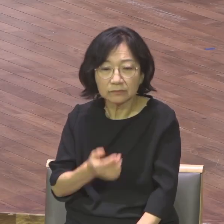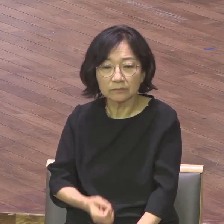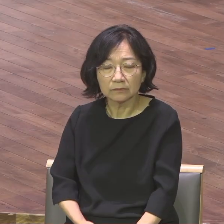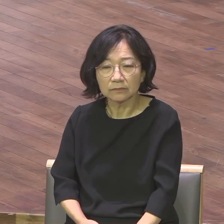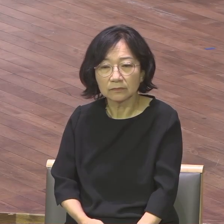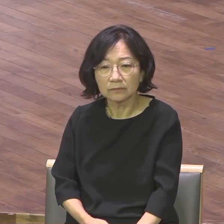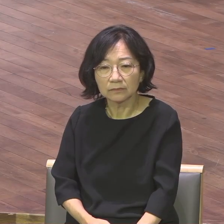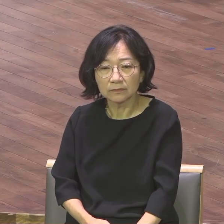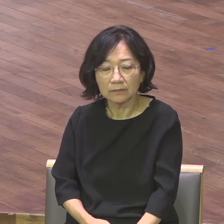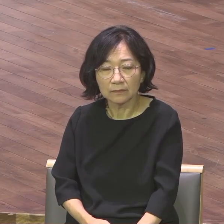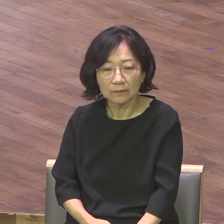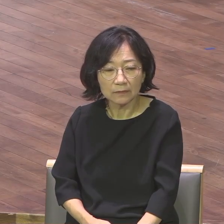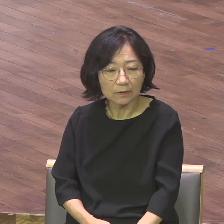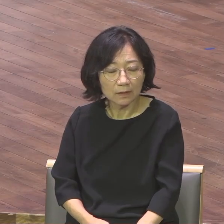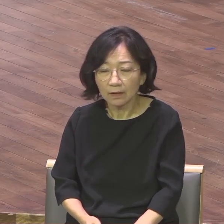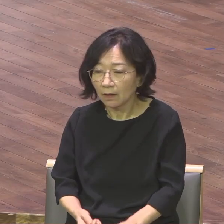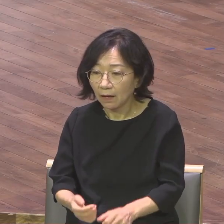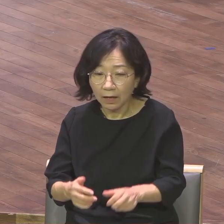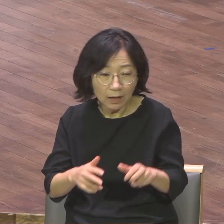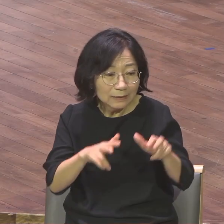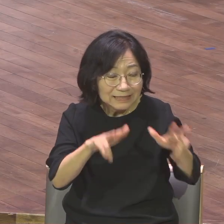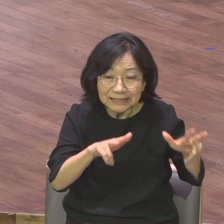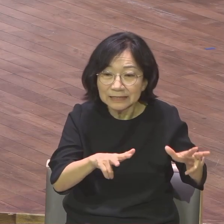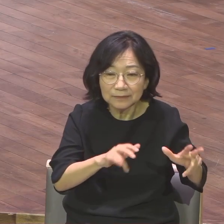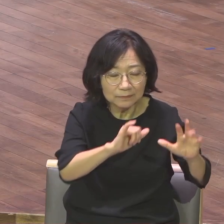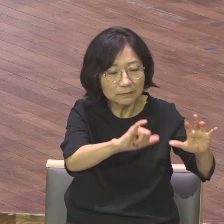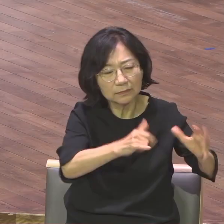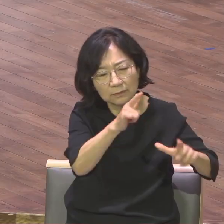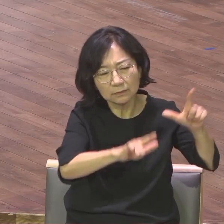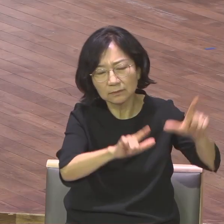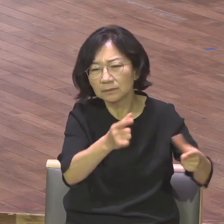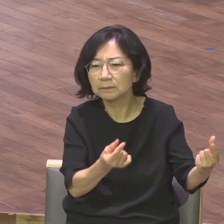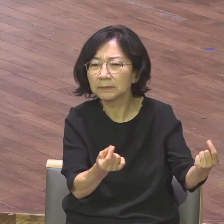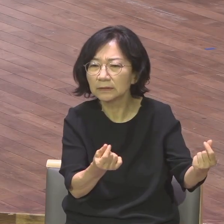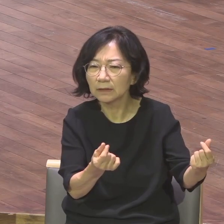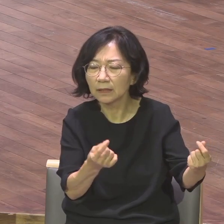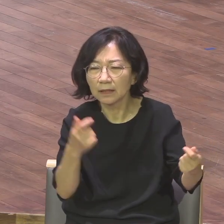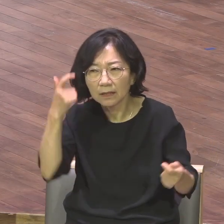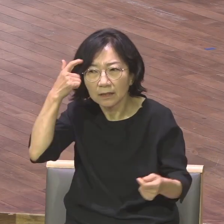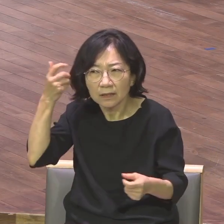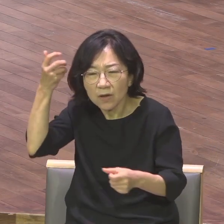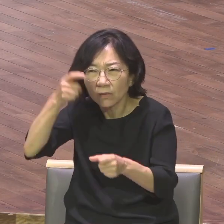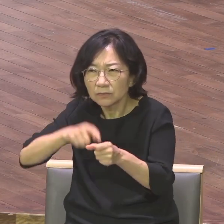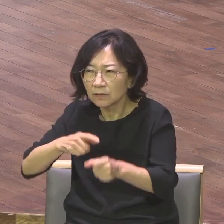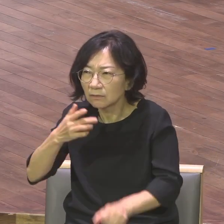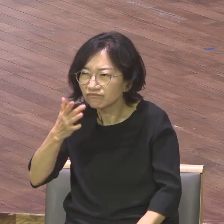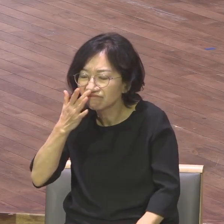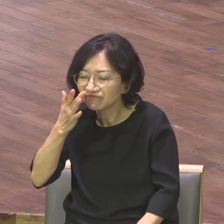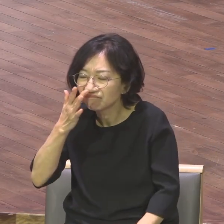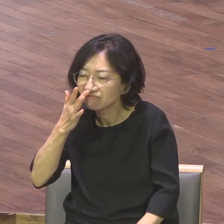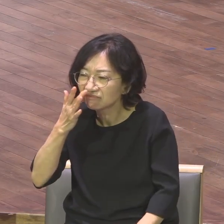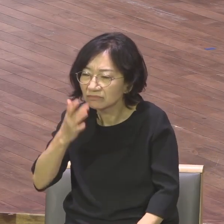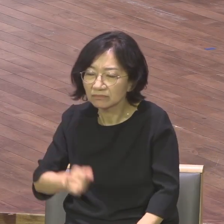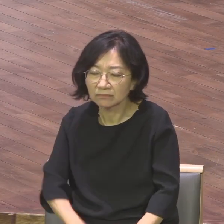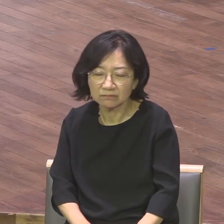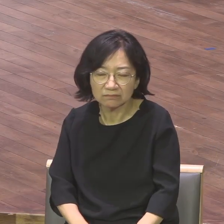이게 뭐요? 요즘 세상 현장입니다. 영적인 감각이 없어요.